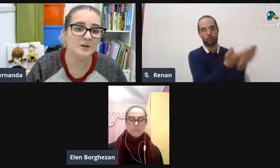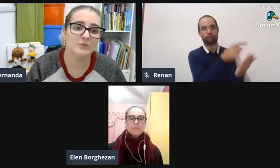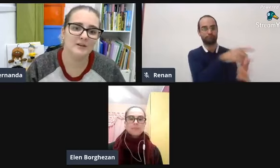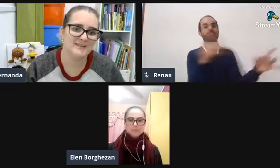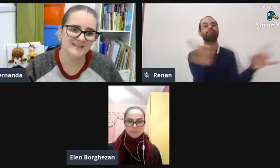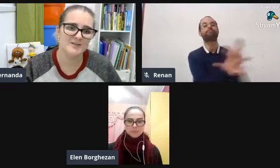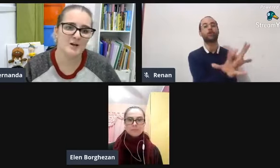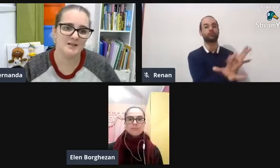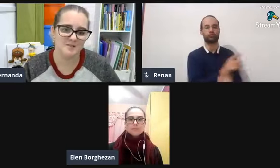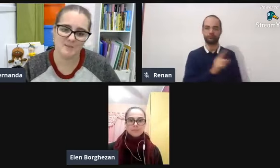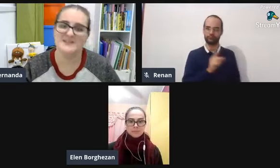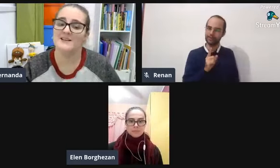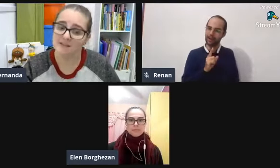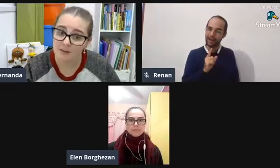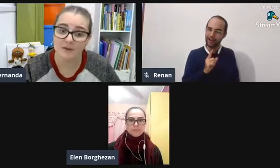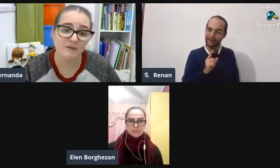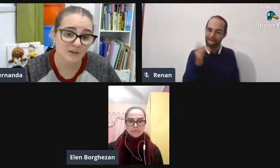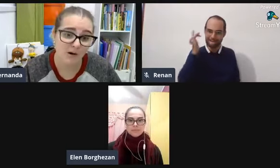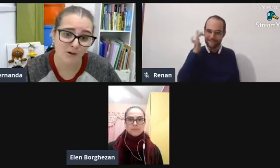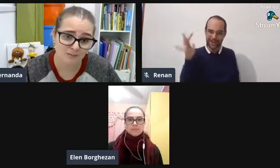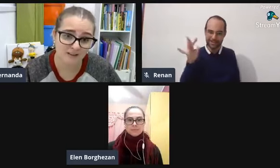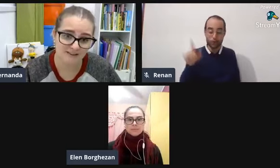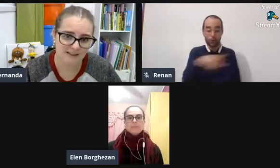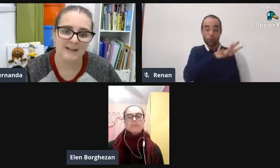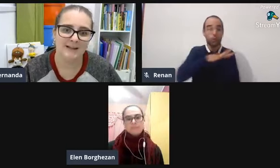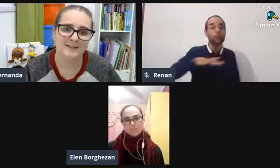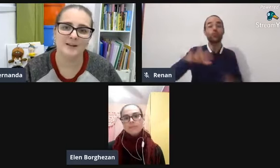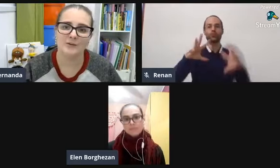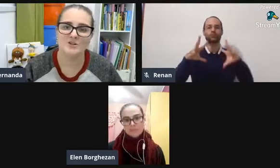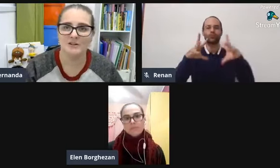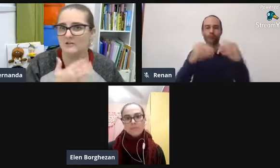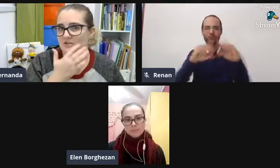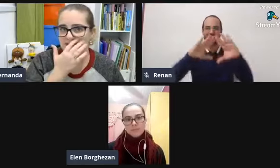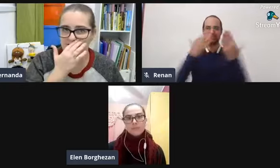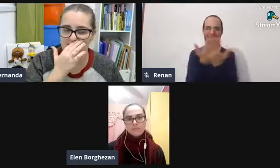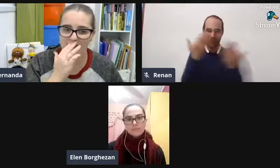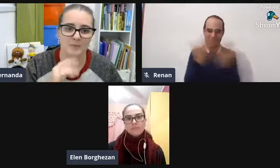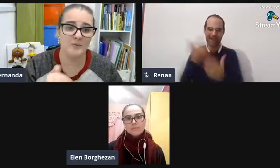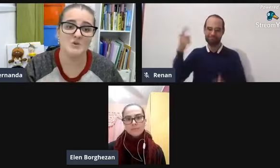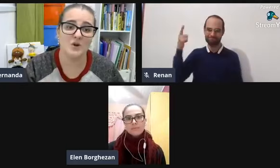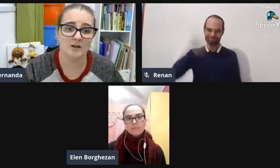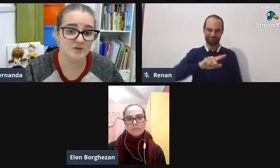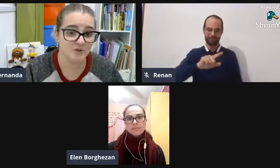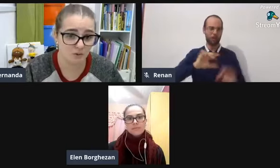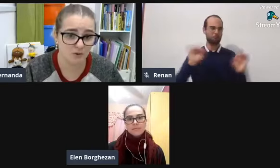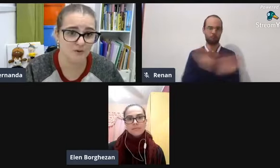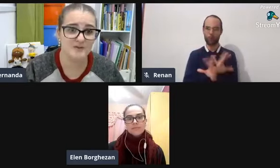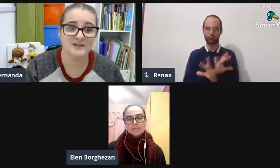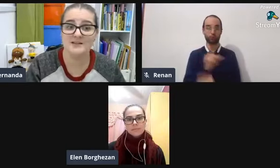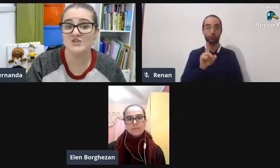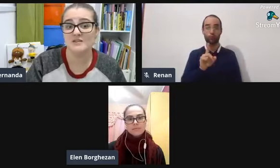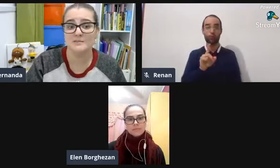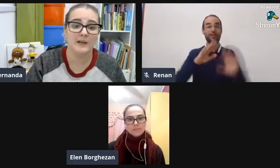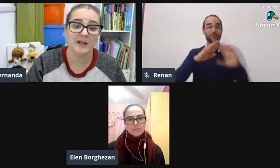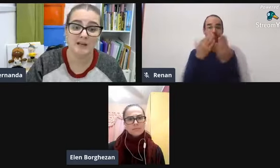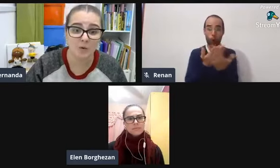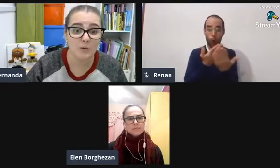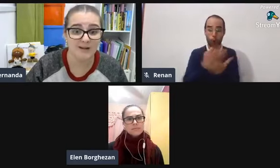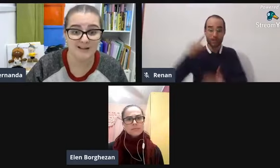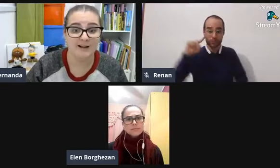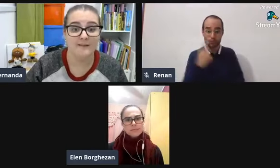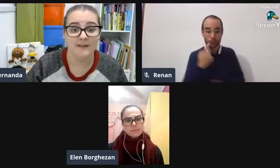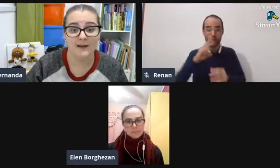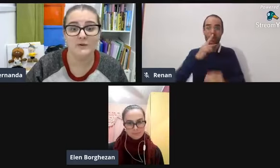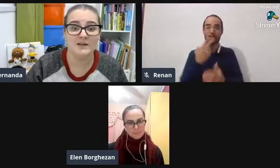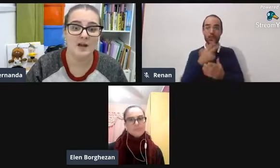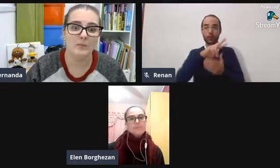Porque não são todas as escolas especiais que também vão dar conta. Então, não adianta dizer que ele vai para uma escola de surdos que se diz